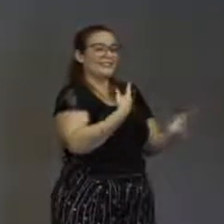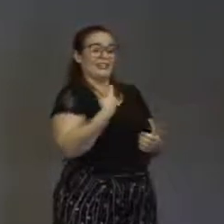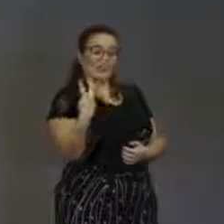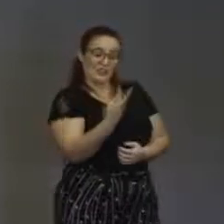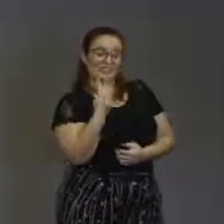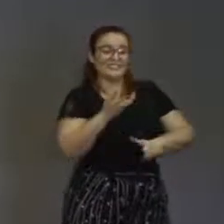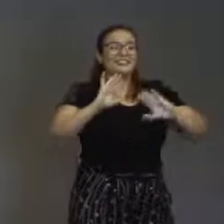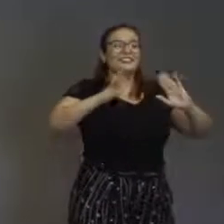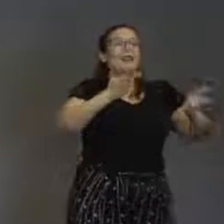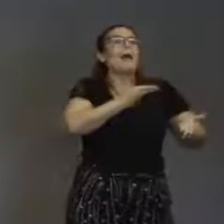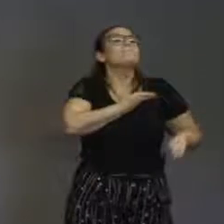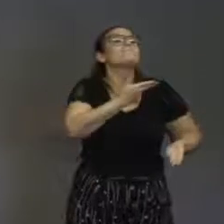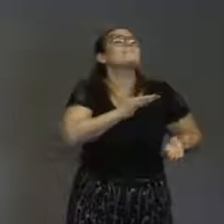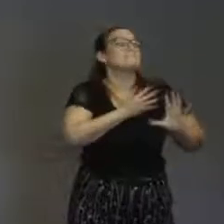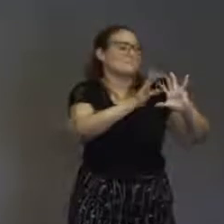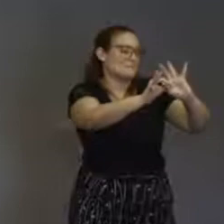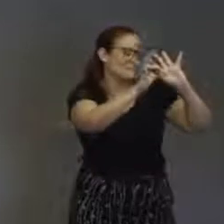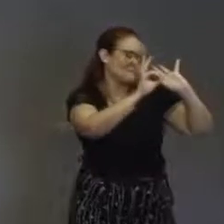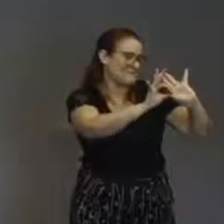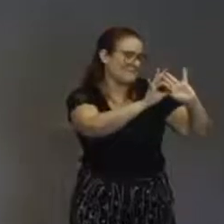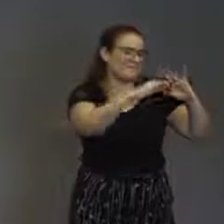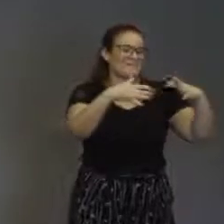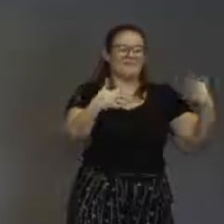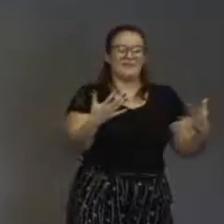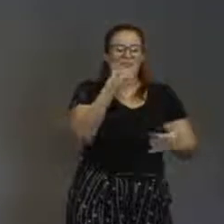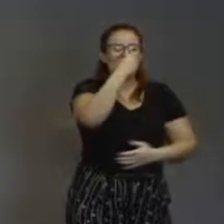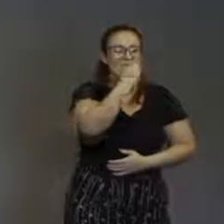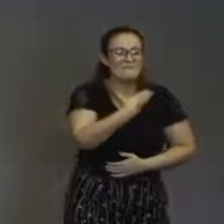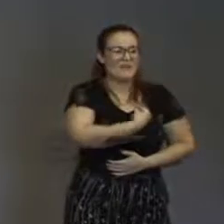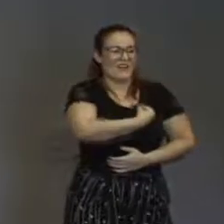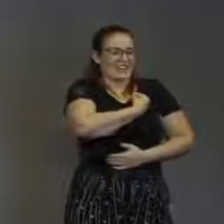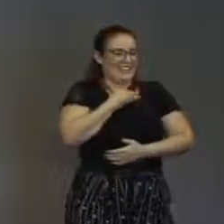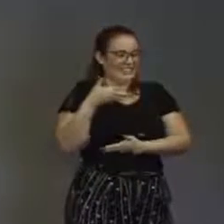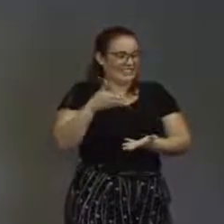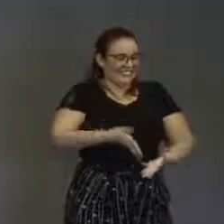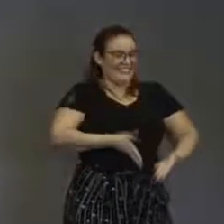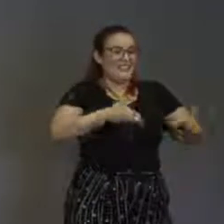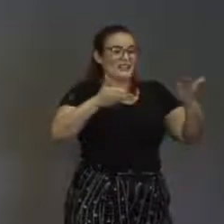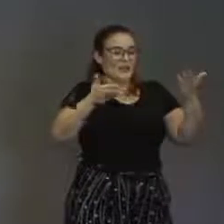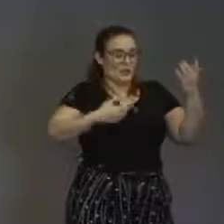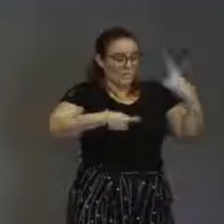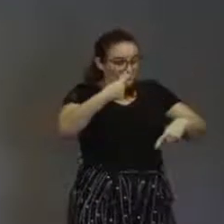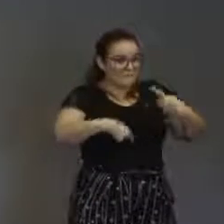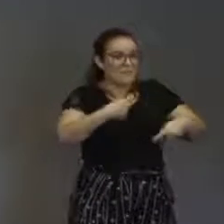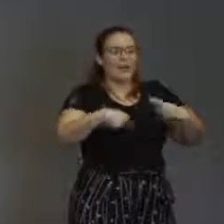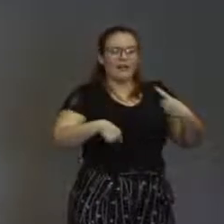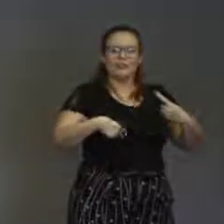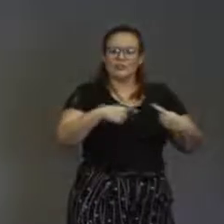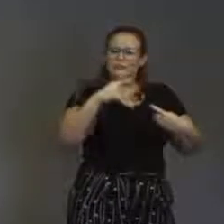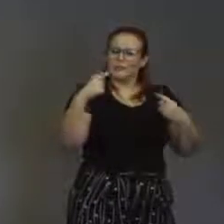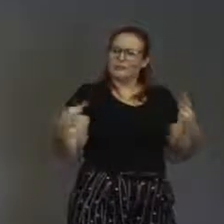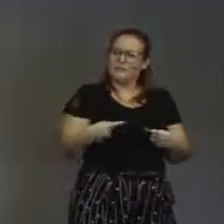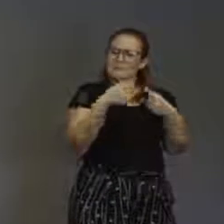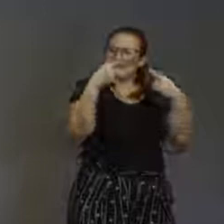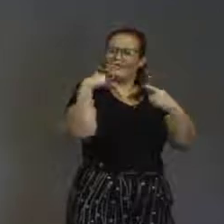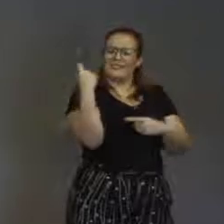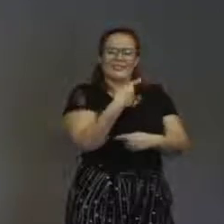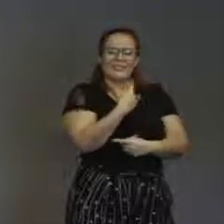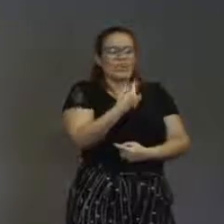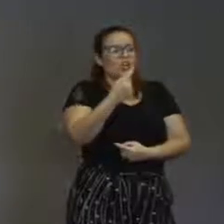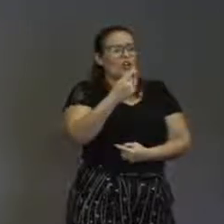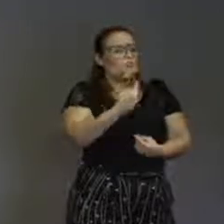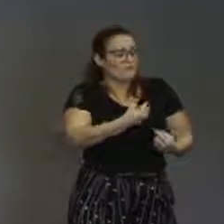três. Então, muito gostoso estar aqui para um debate que tem tanto a ver com a gente, né, que, enfim, permeia o nosso dia a dia.